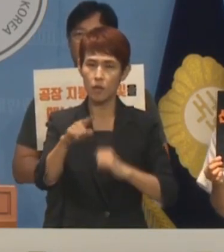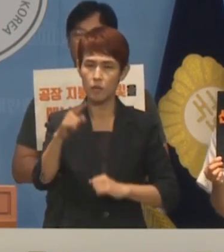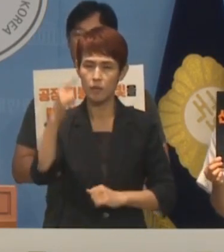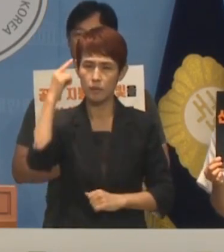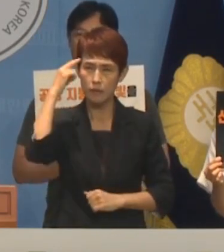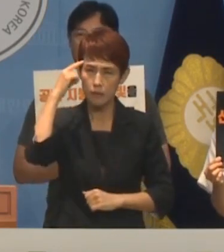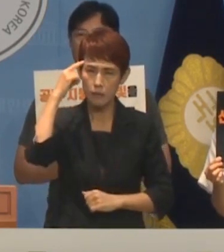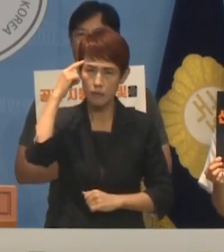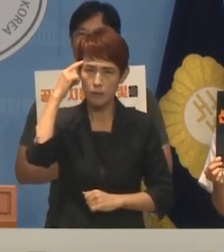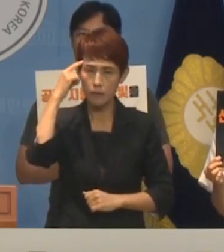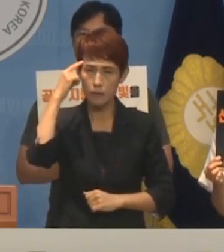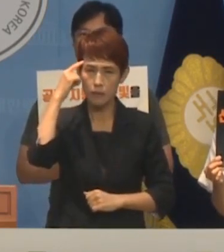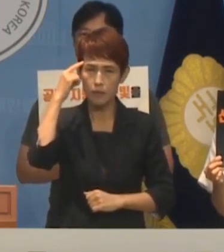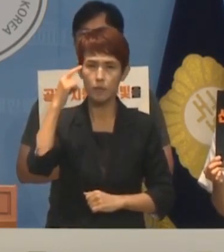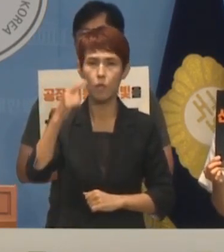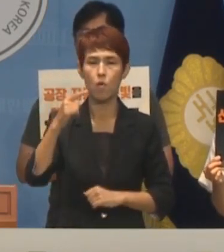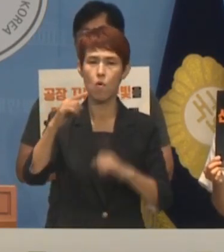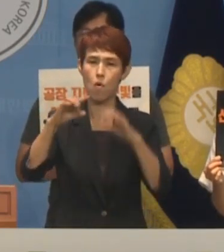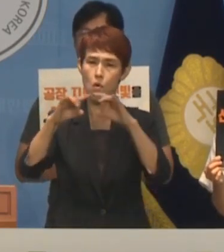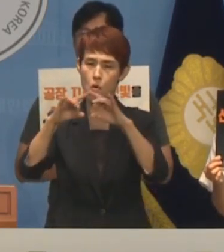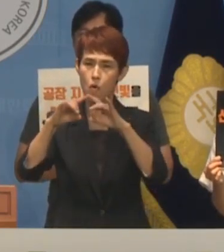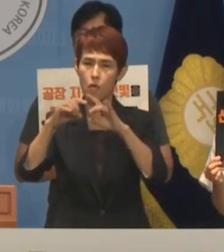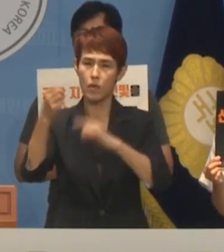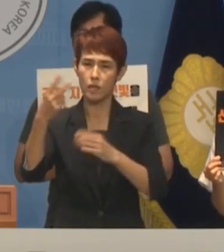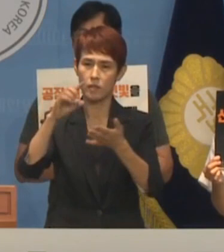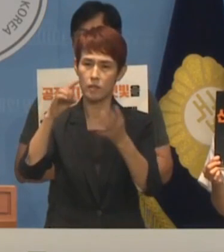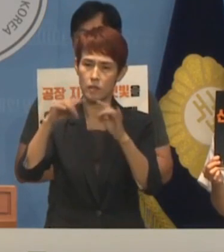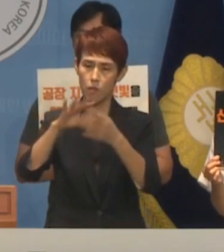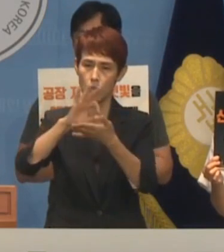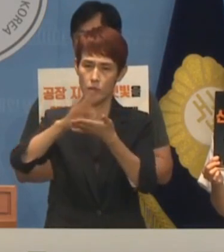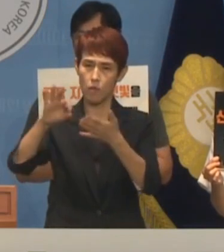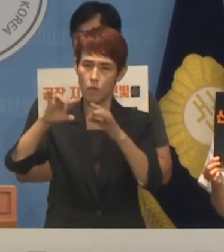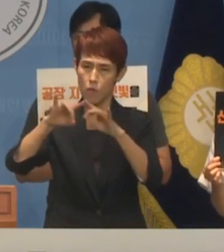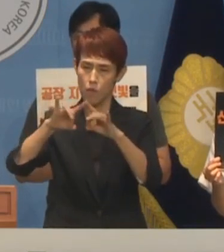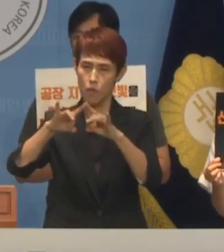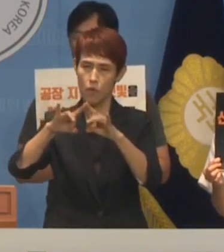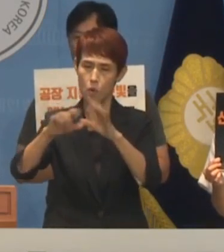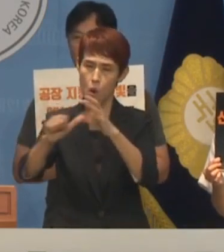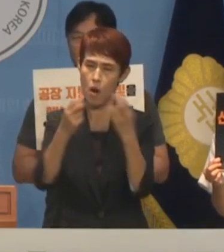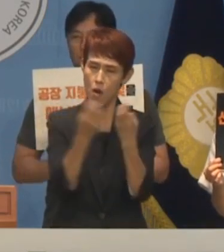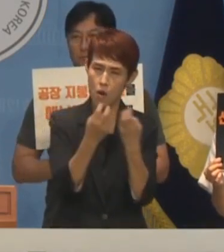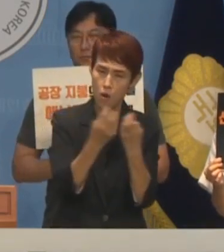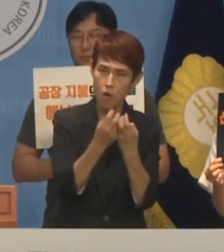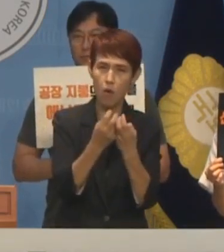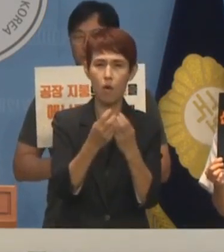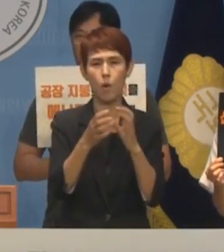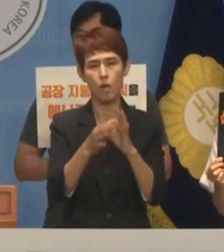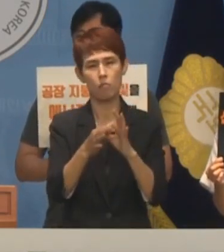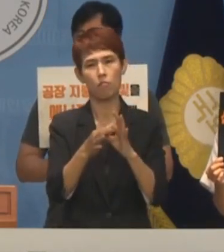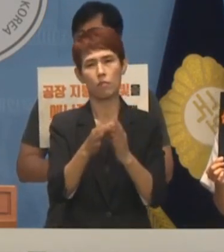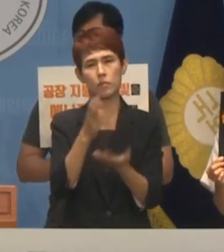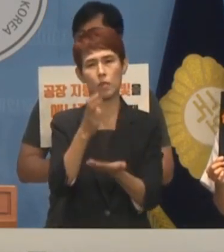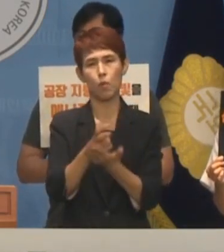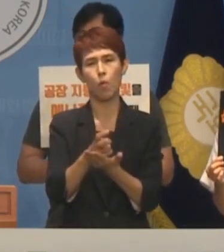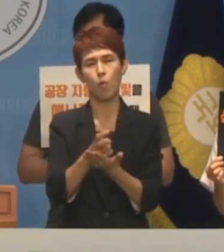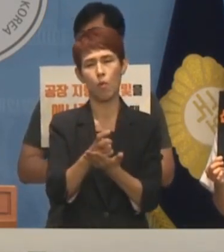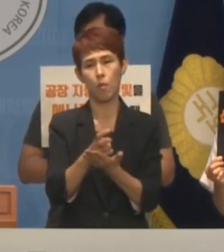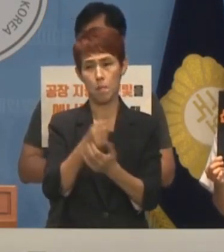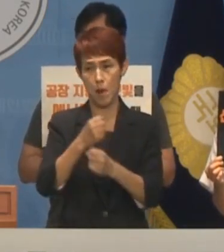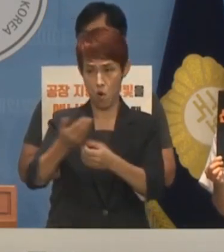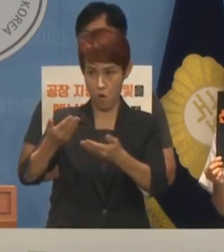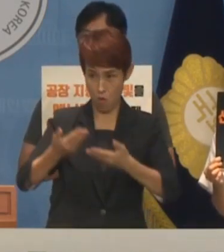그리고 내부적으로 이런 절차를 진행하는 것에 어려움을 토로하시면서 관련된 제도가 제대로 마련되면 오히려